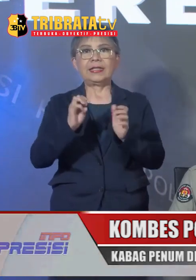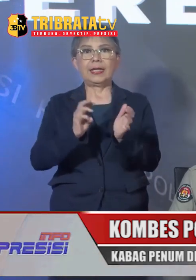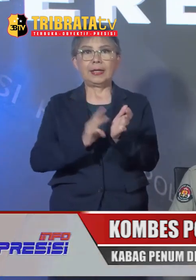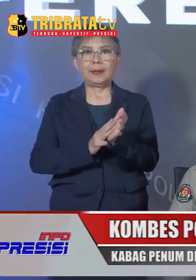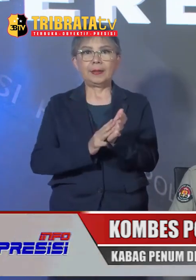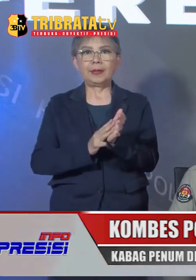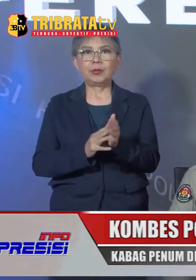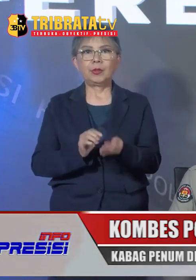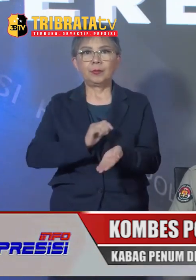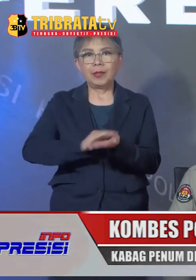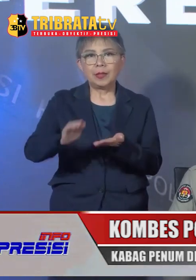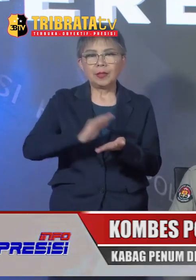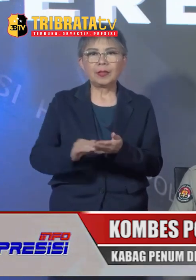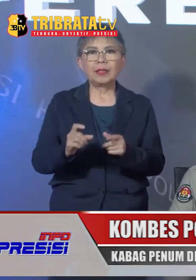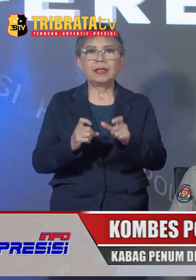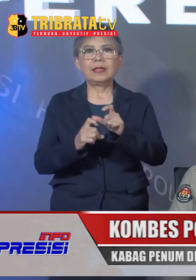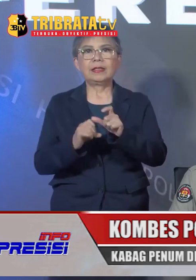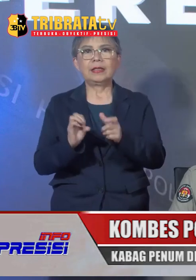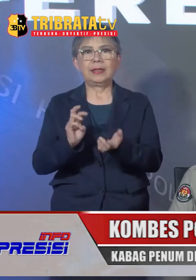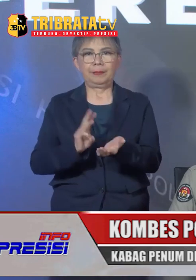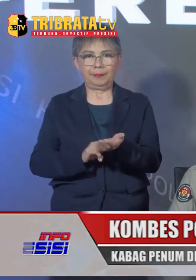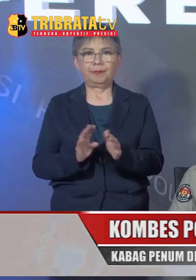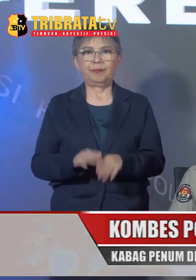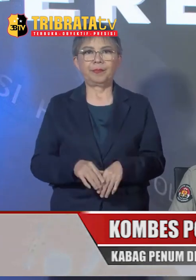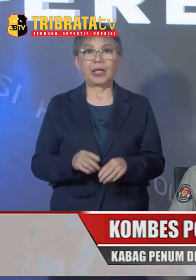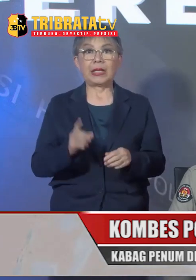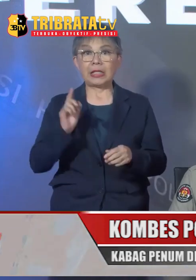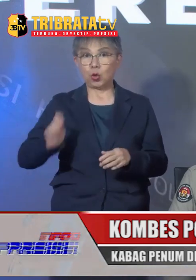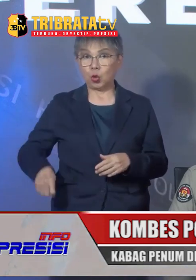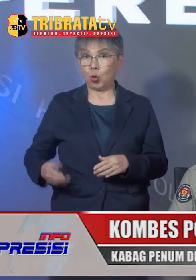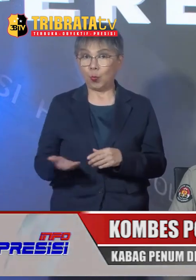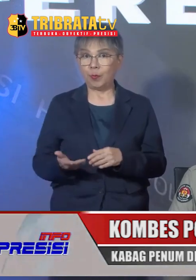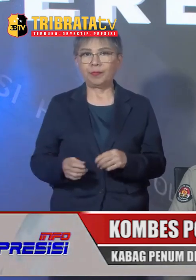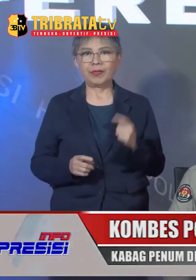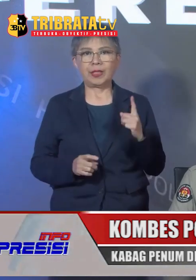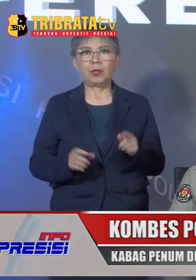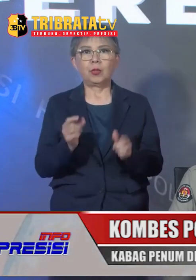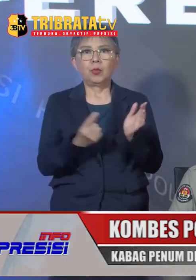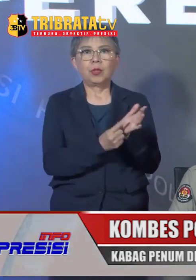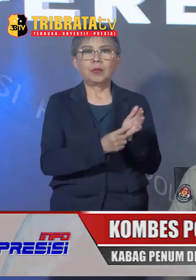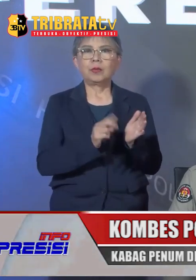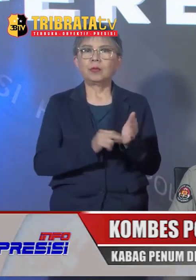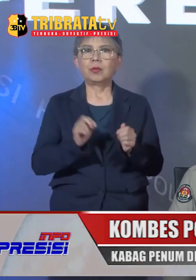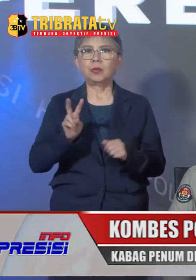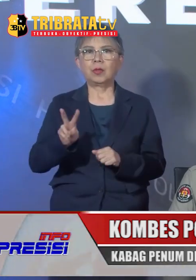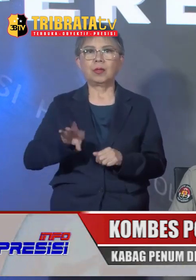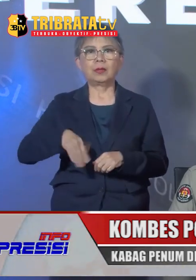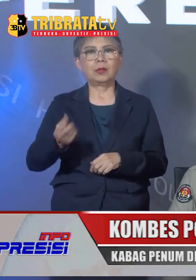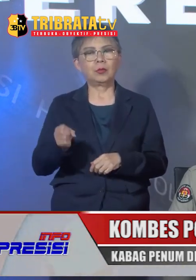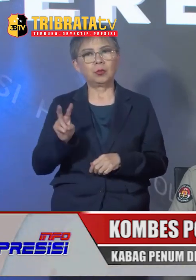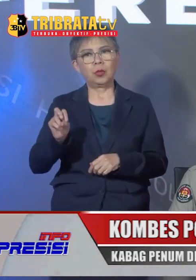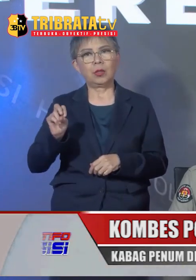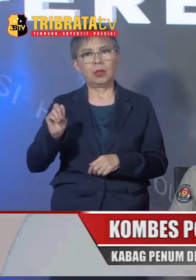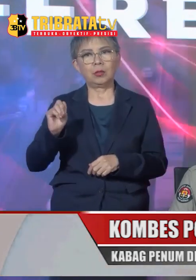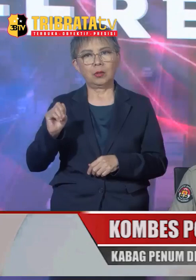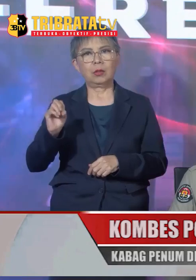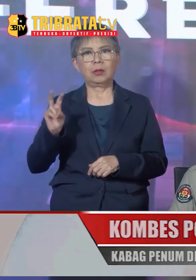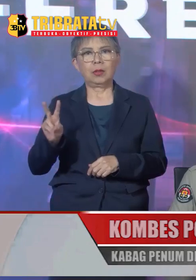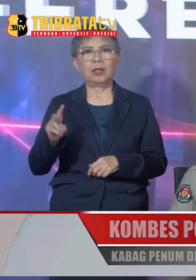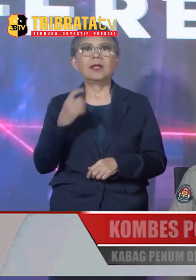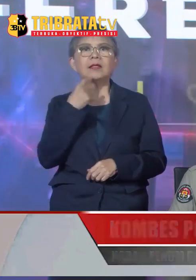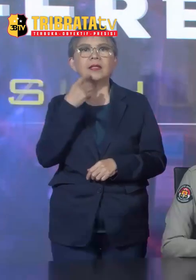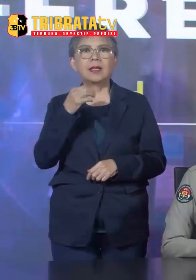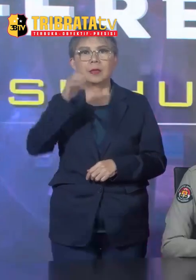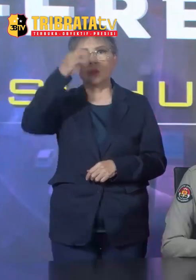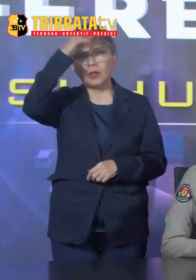dalam penerbitan Surat Izin Mengemudi dasar hukum 1 undang-undang Nomor 2 Tahun 2002